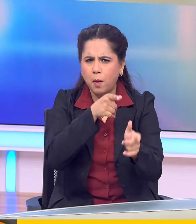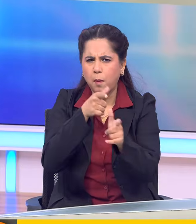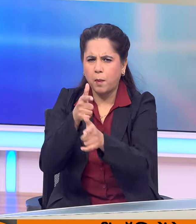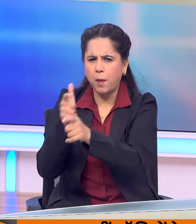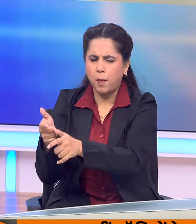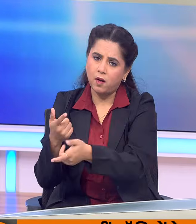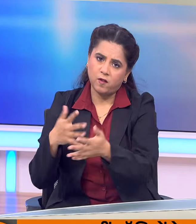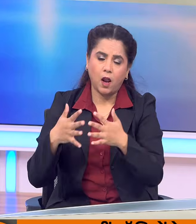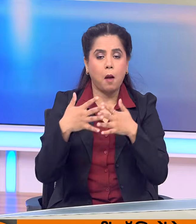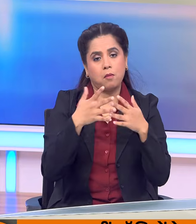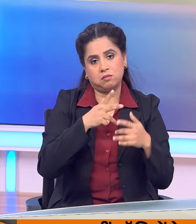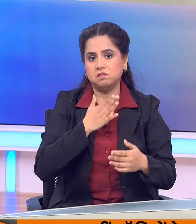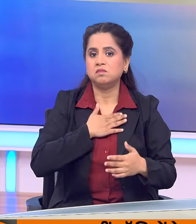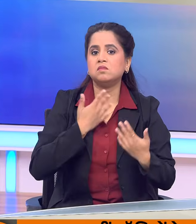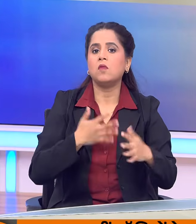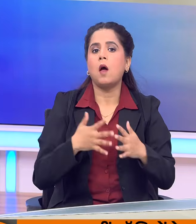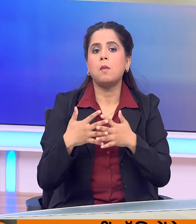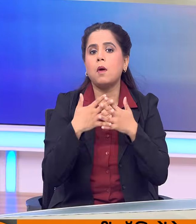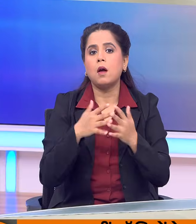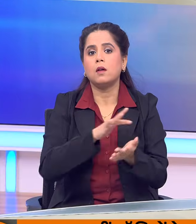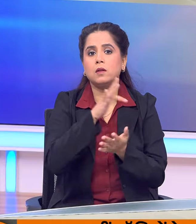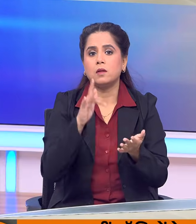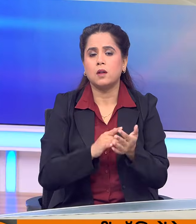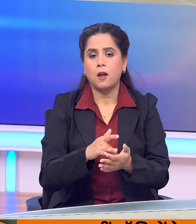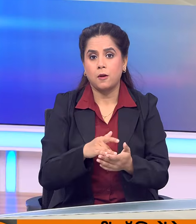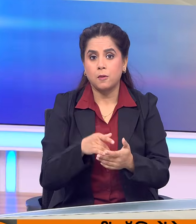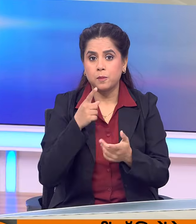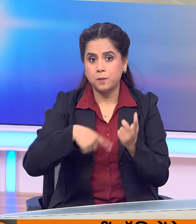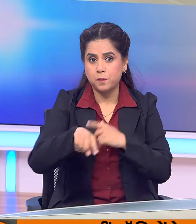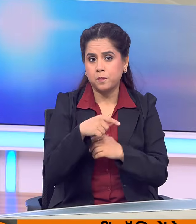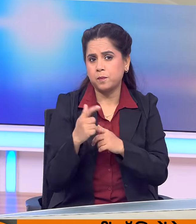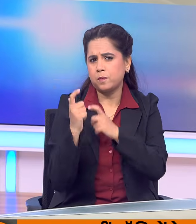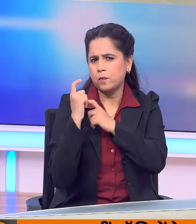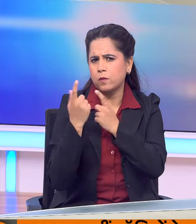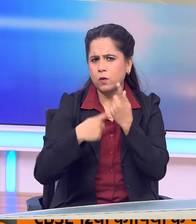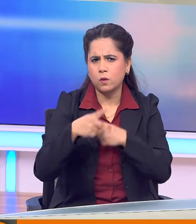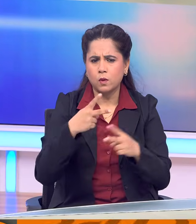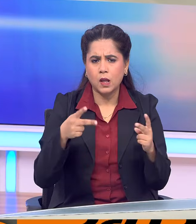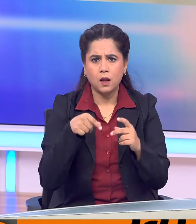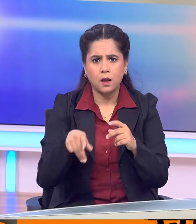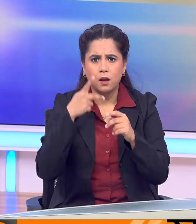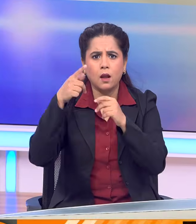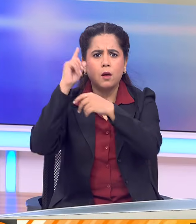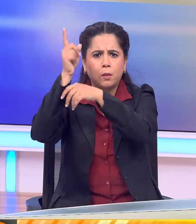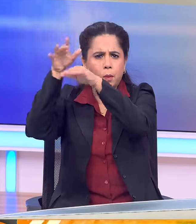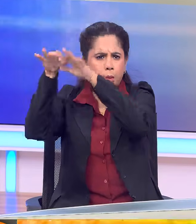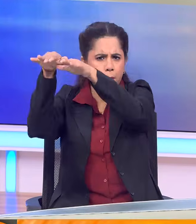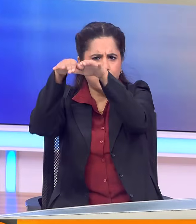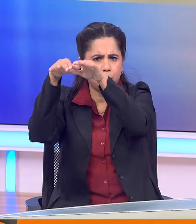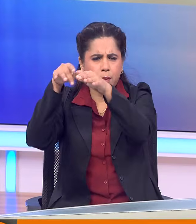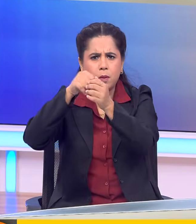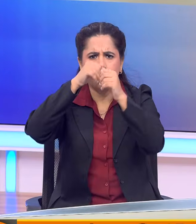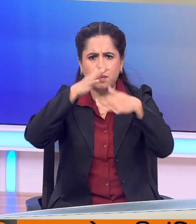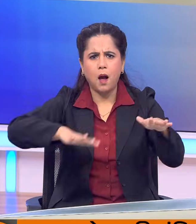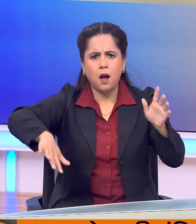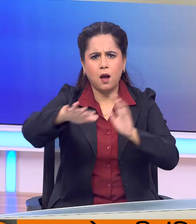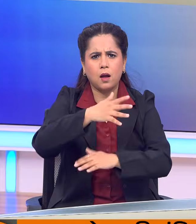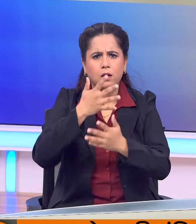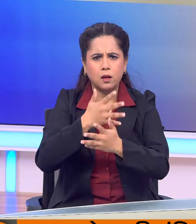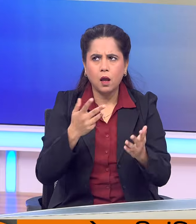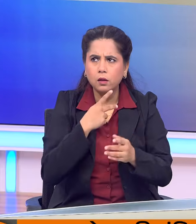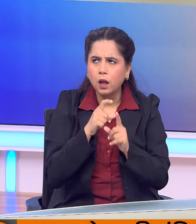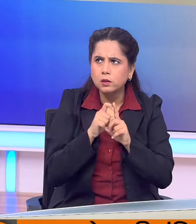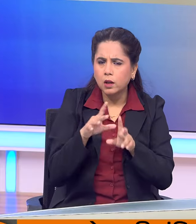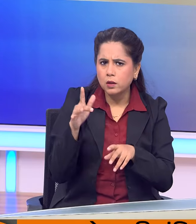बनाया गया है। अमेरिकी सेंट्रल कमांड यानी के मुताबिक ये ड्रोन क्षेत्रीय समुद्री यातायात के लिए तत्काल खतरा